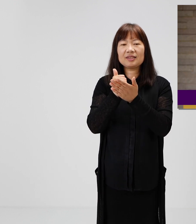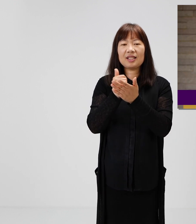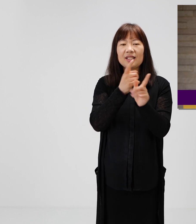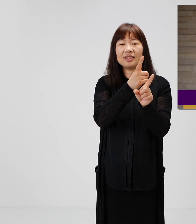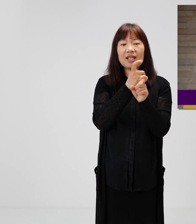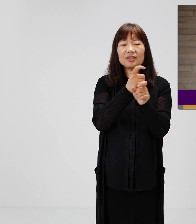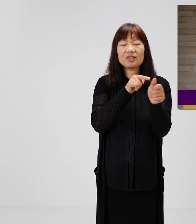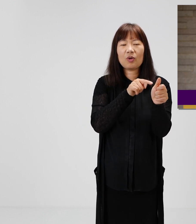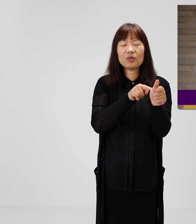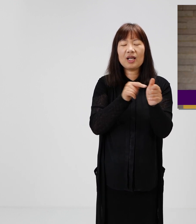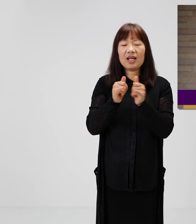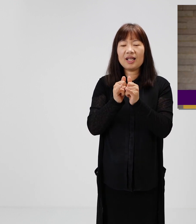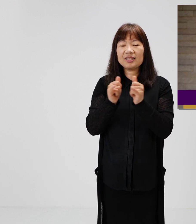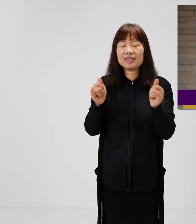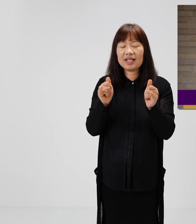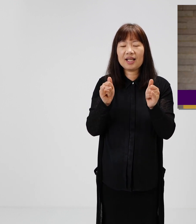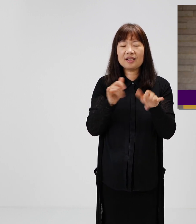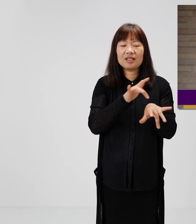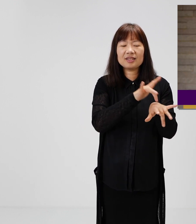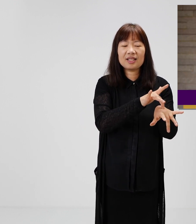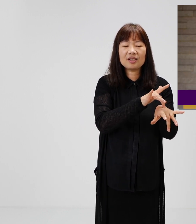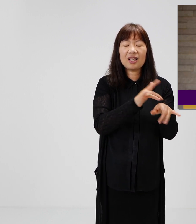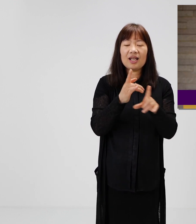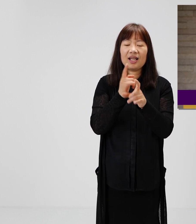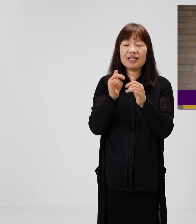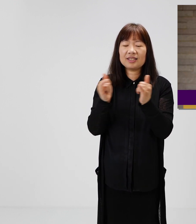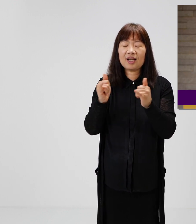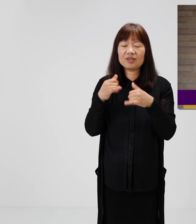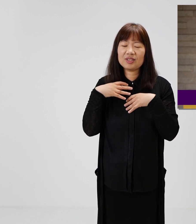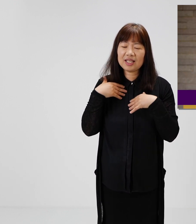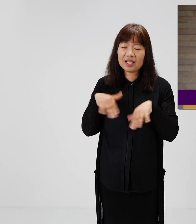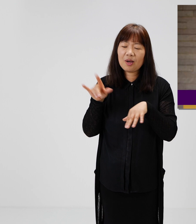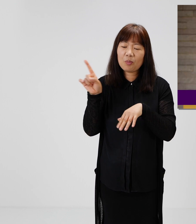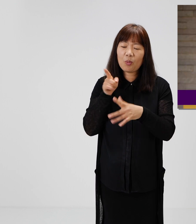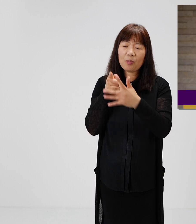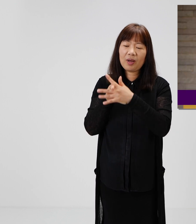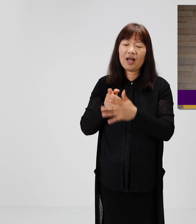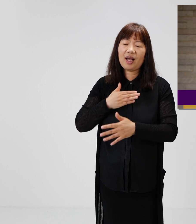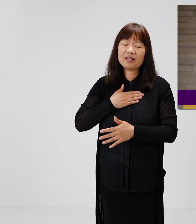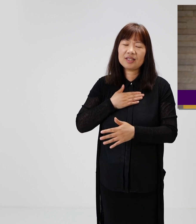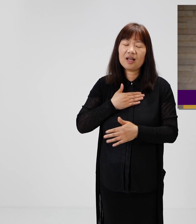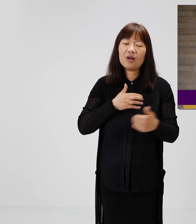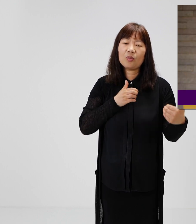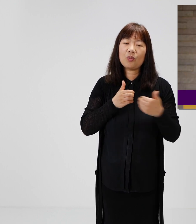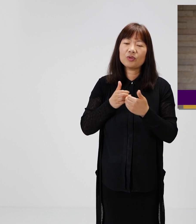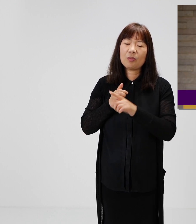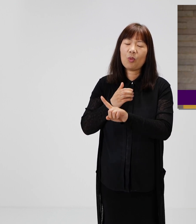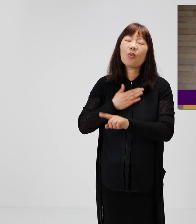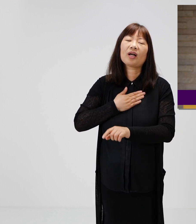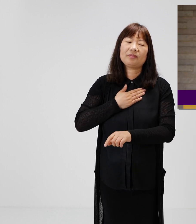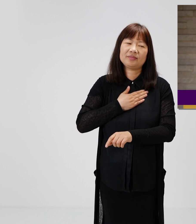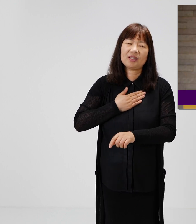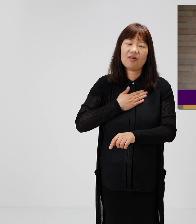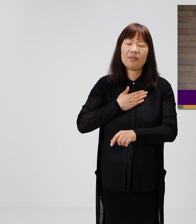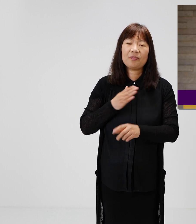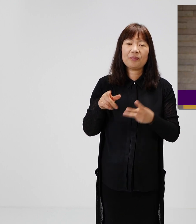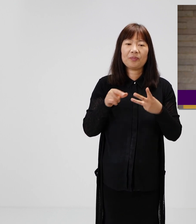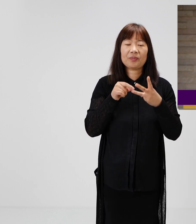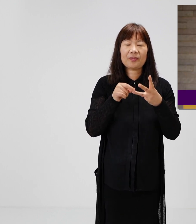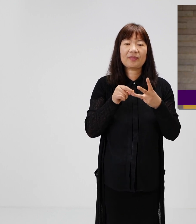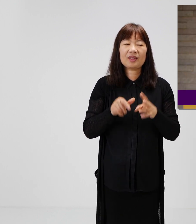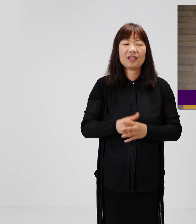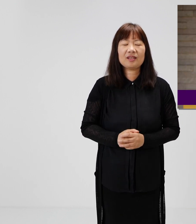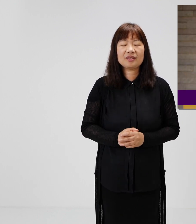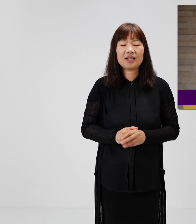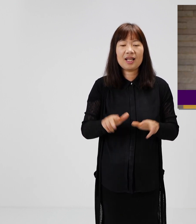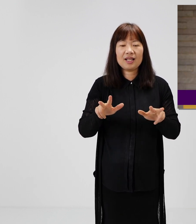대적은 인간의 취약점을 알고 있다. 뭘로 공격한다고요? 그렇죠. 세 번째,